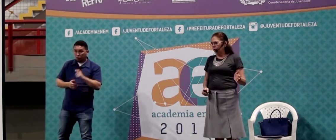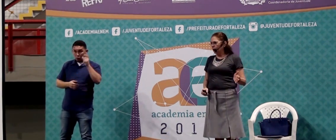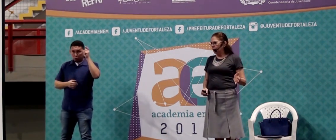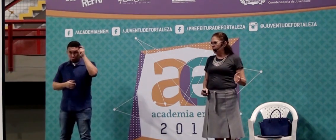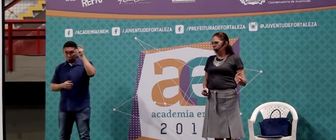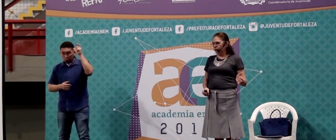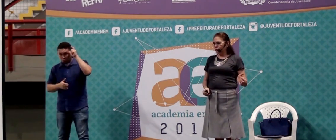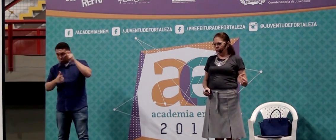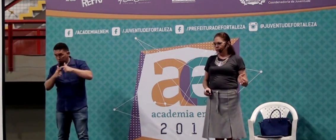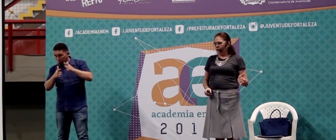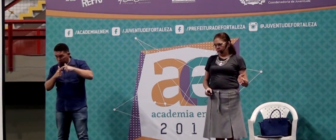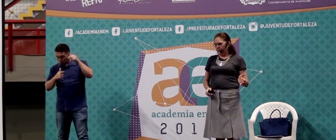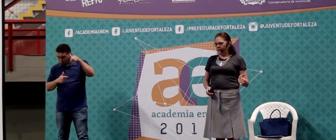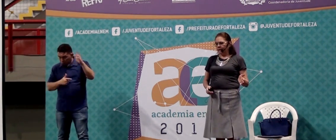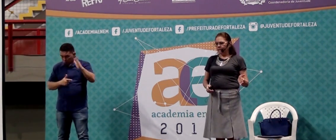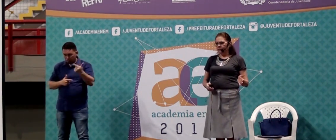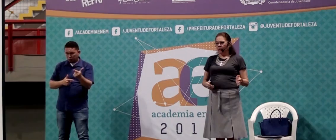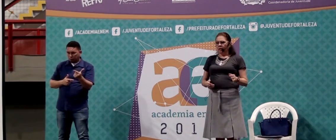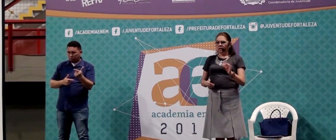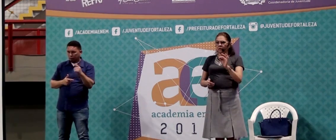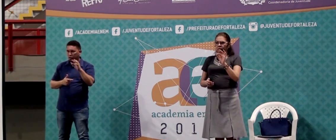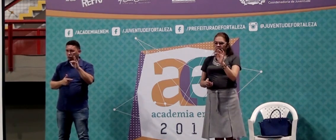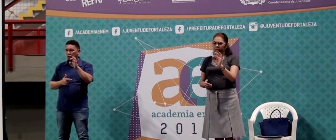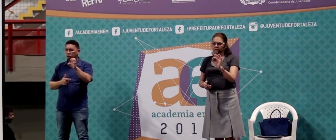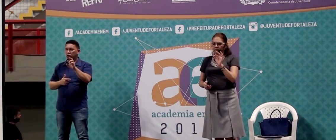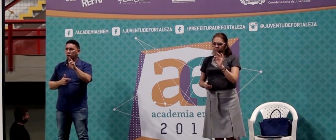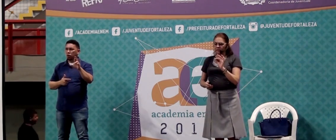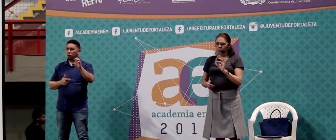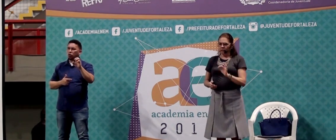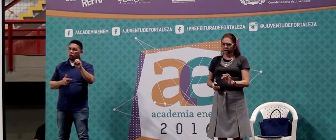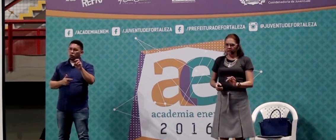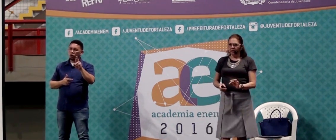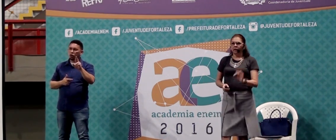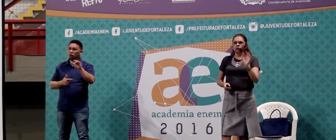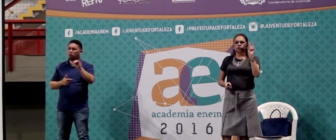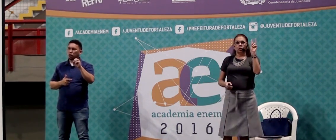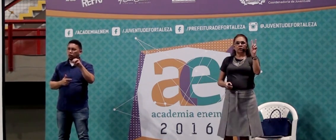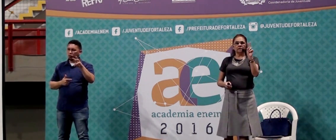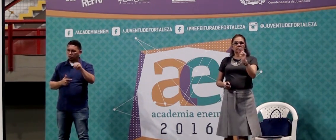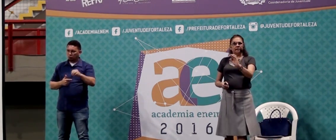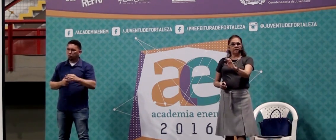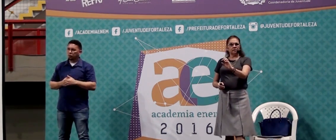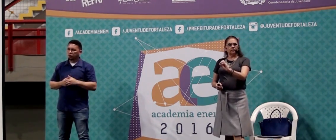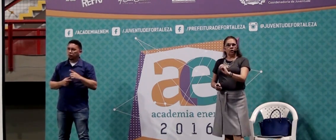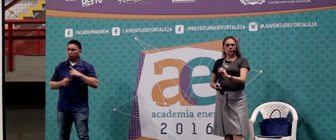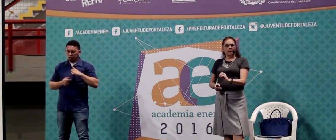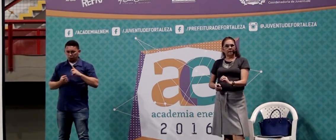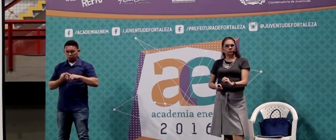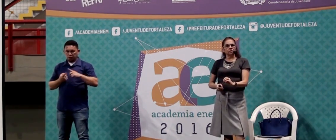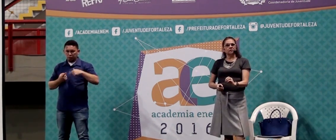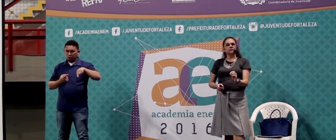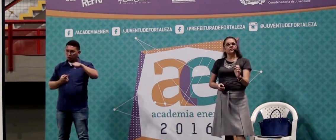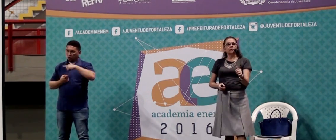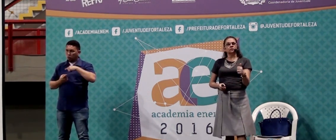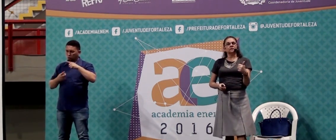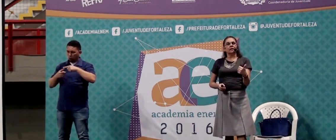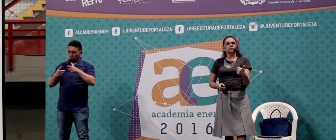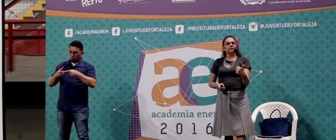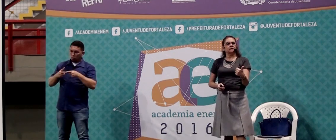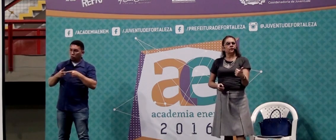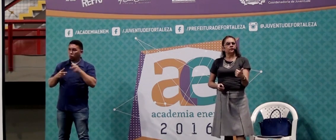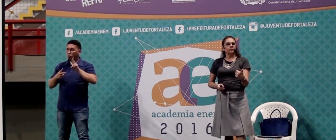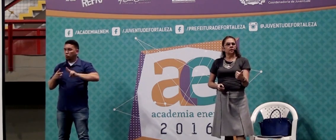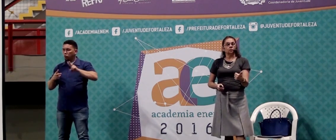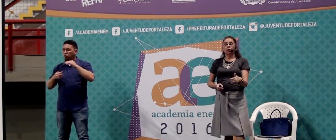não é um problema nosso. Entenderam? Então vocês vão escolher 2 desses formatos e vão